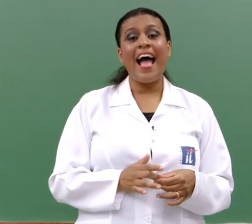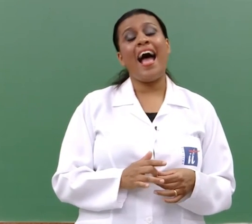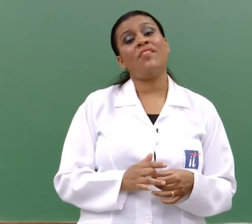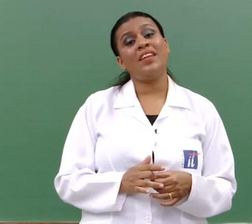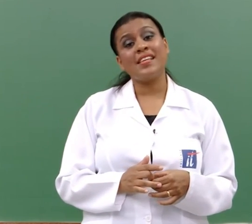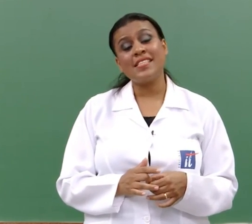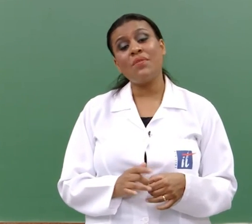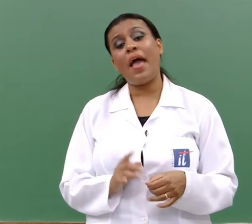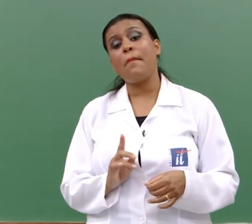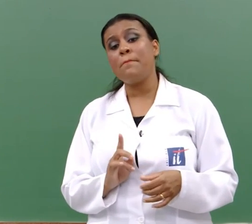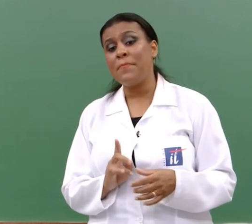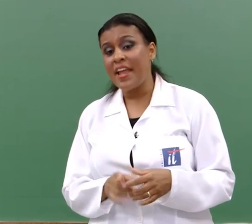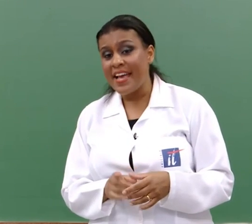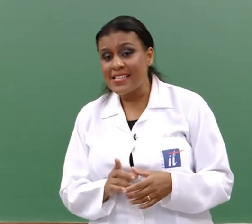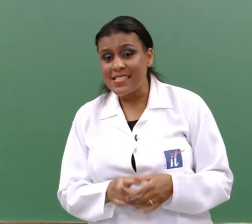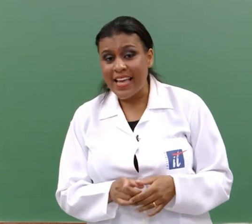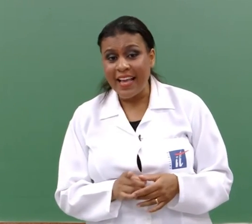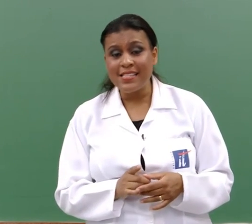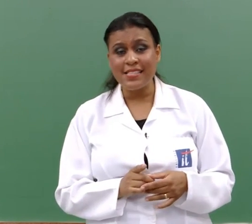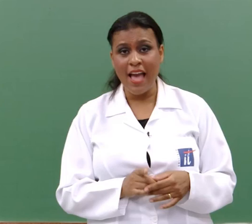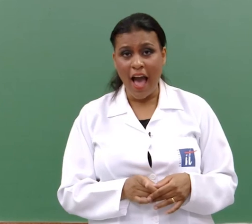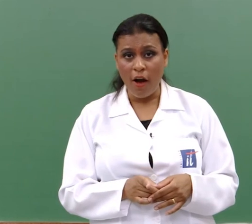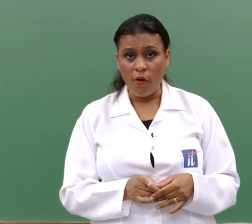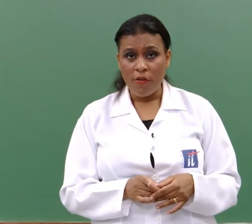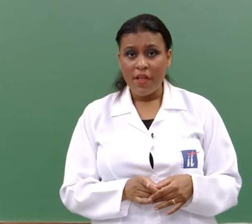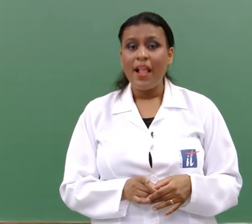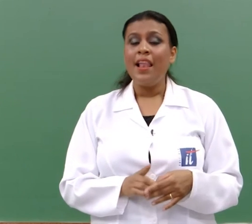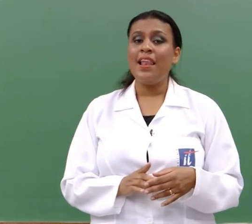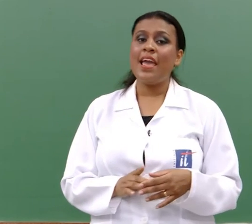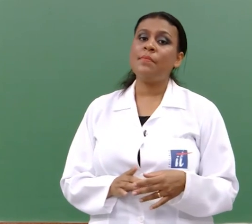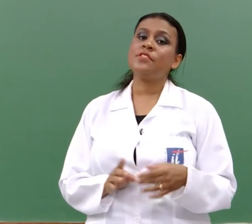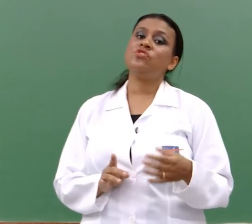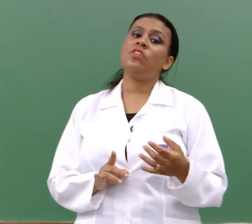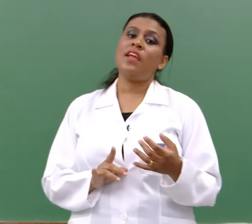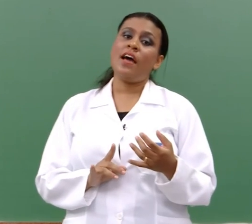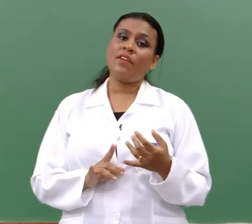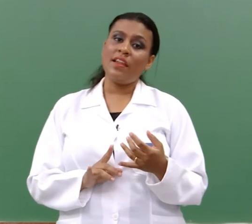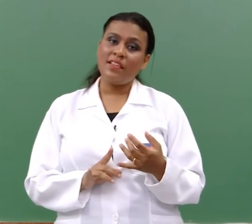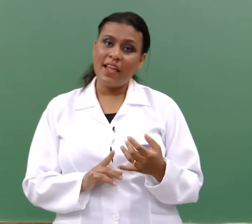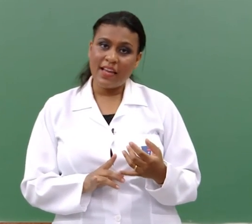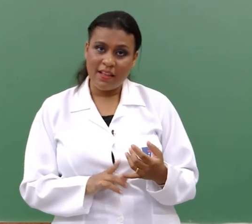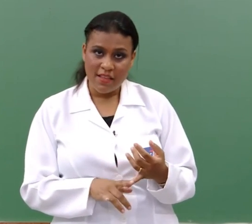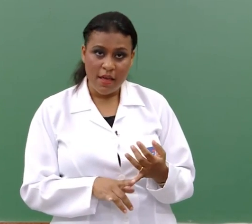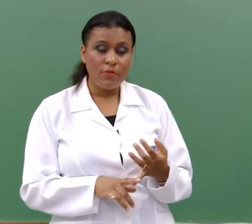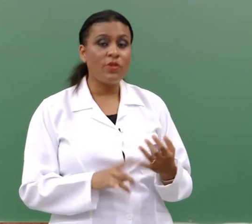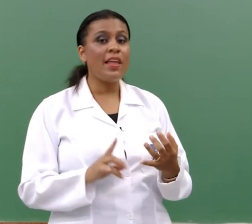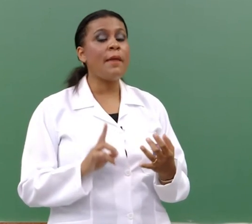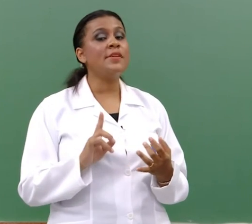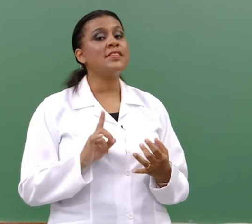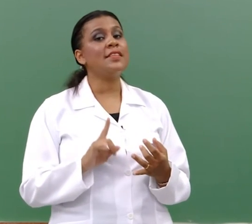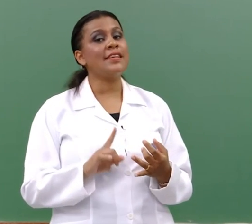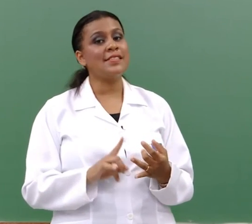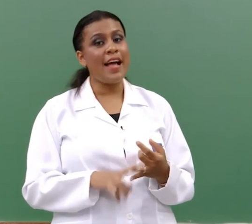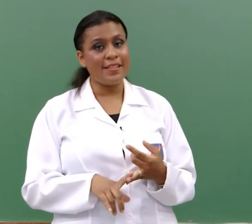a avaliação é presencial. Lembre-se de olhar o calendário acadêmico, lembre-se das datas